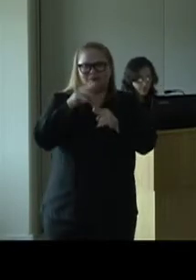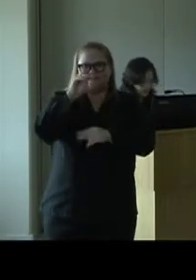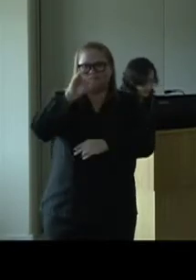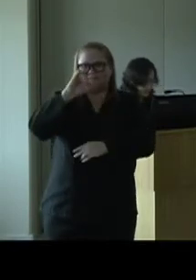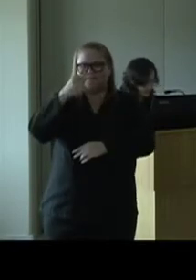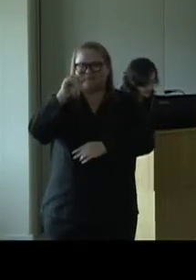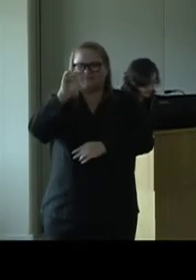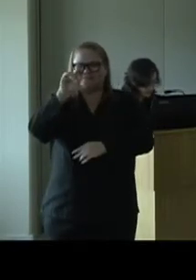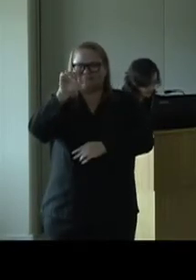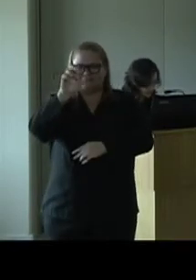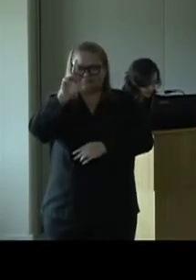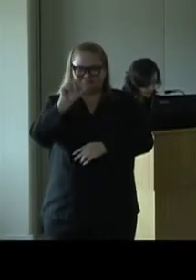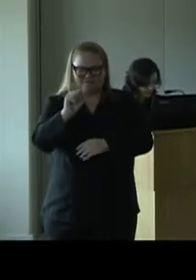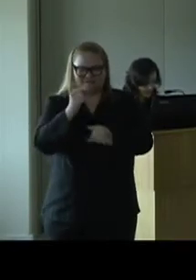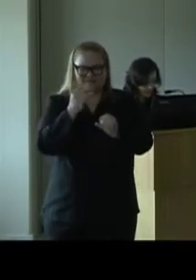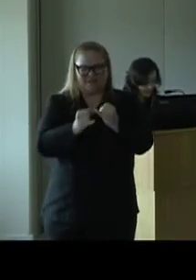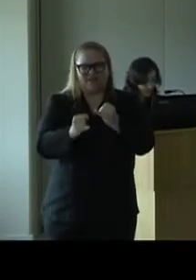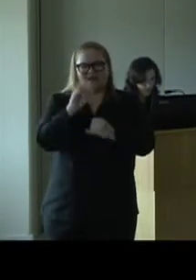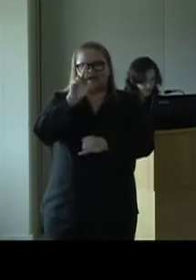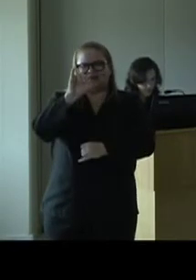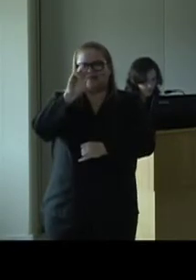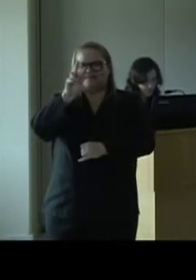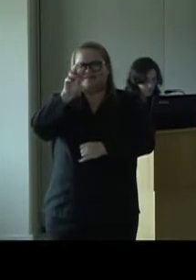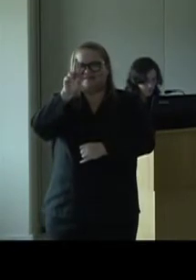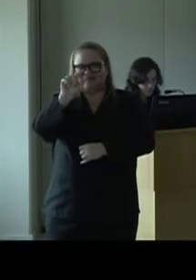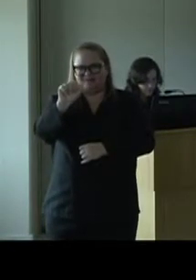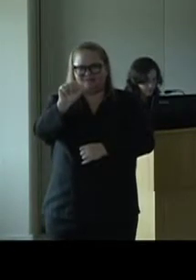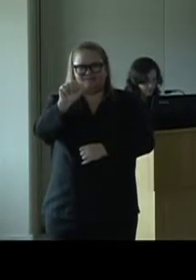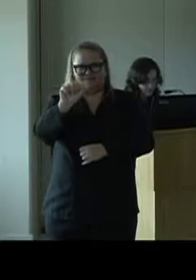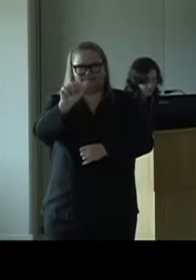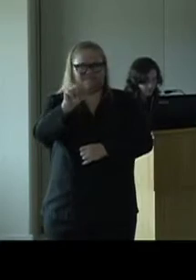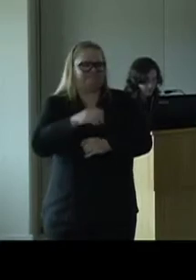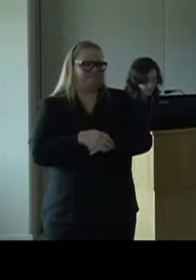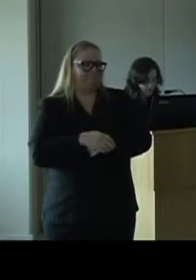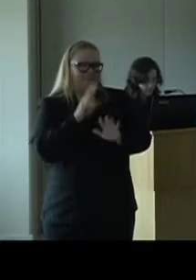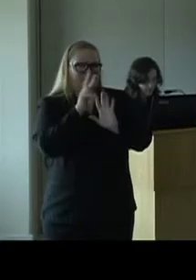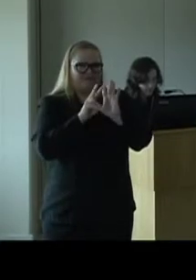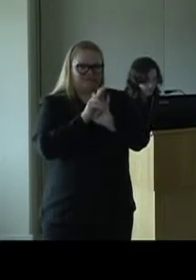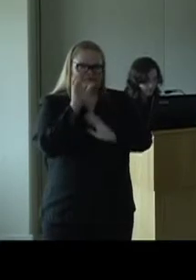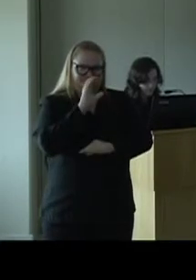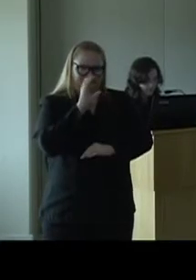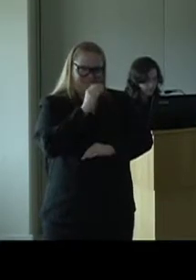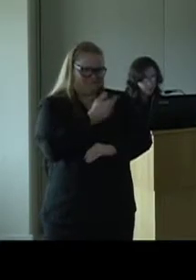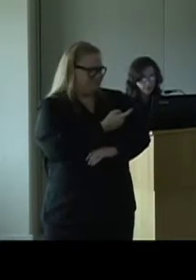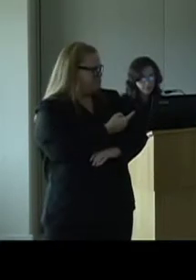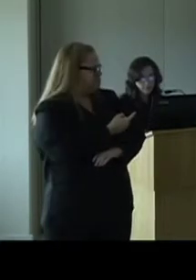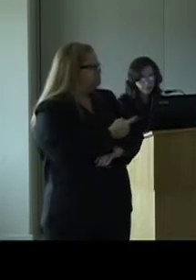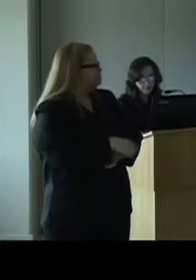Espérenme tantito.